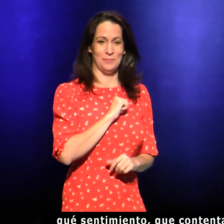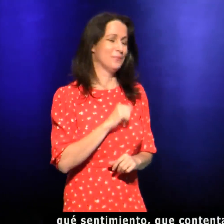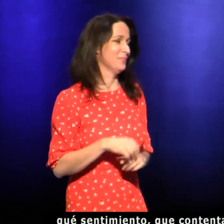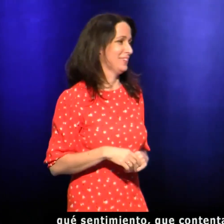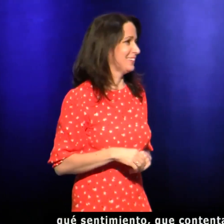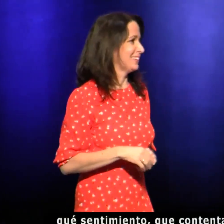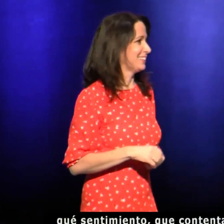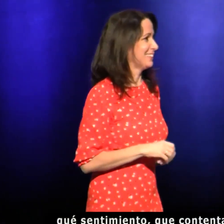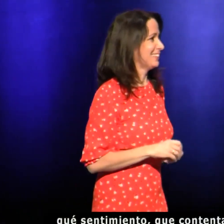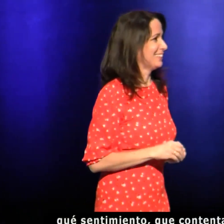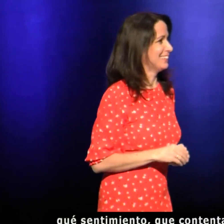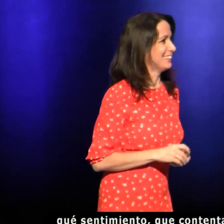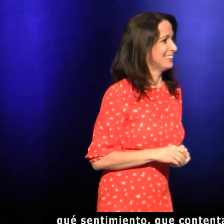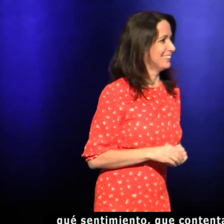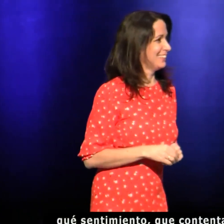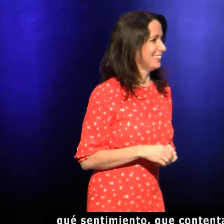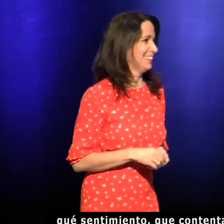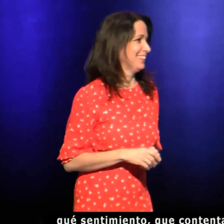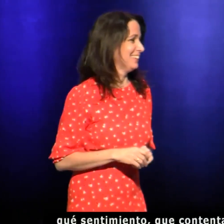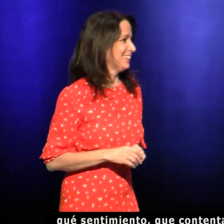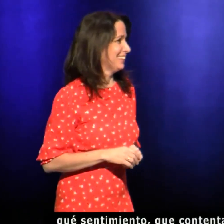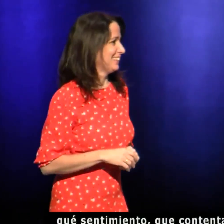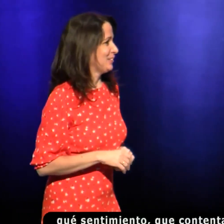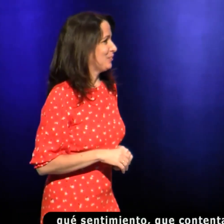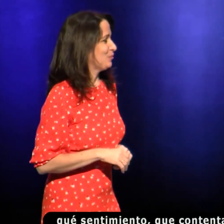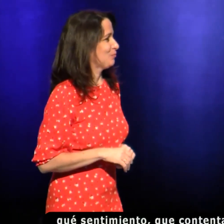Sí, acompañarme.